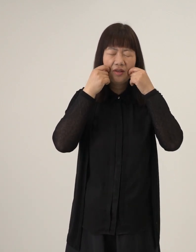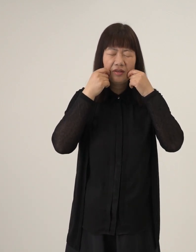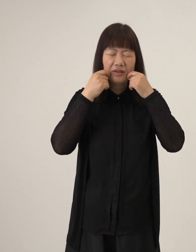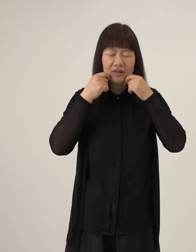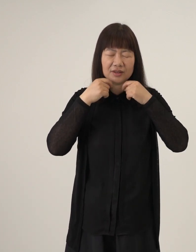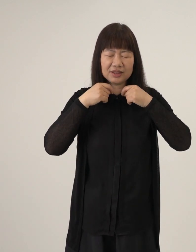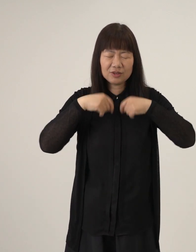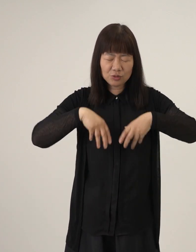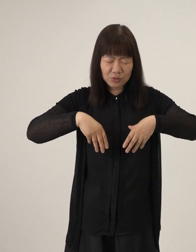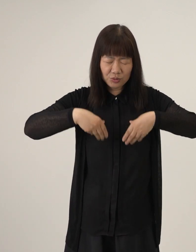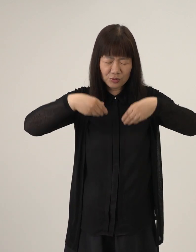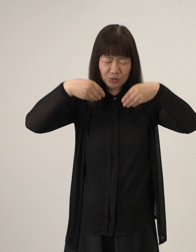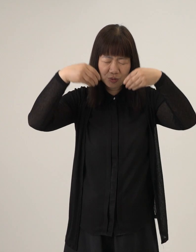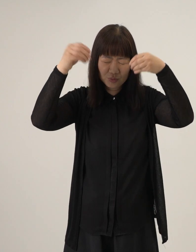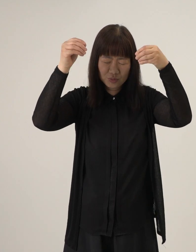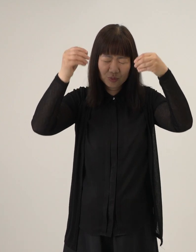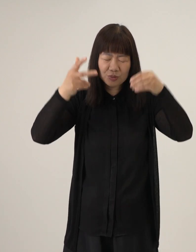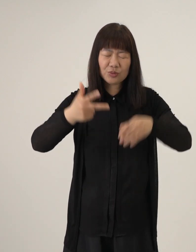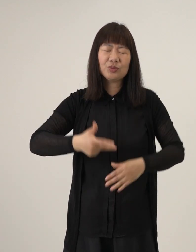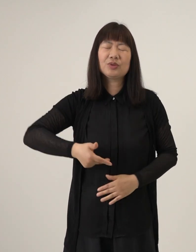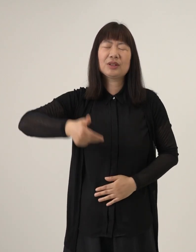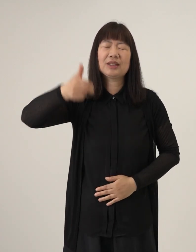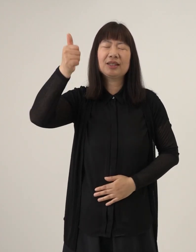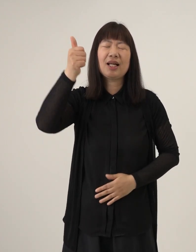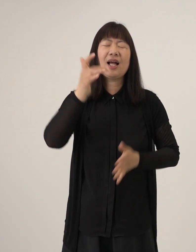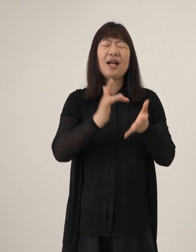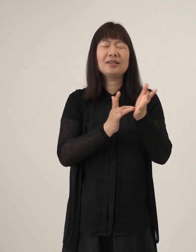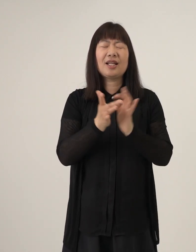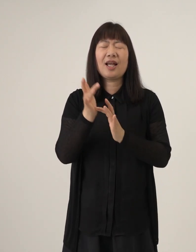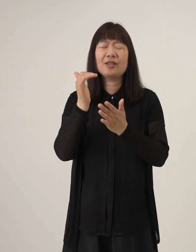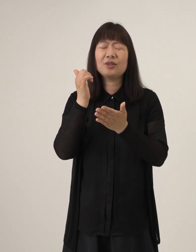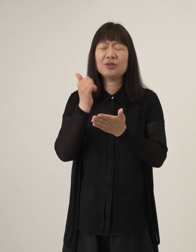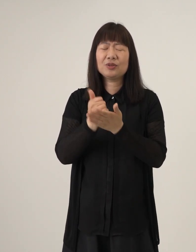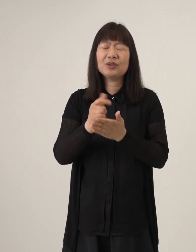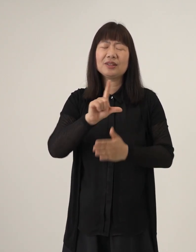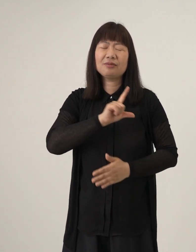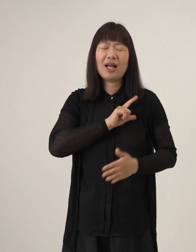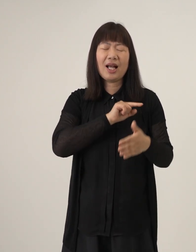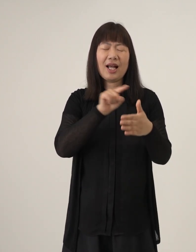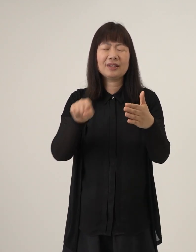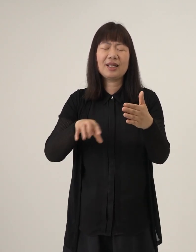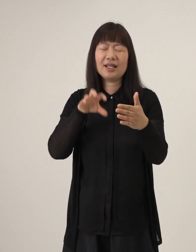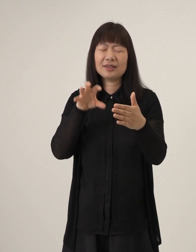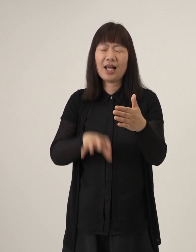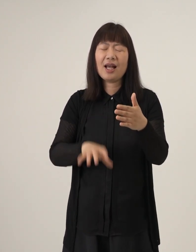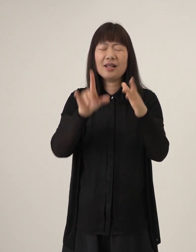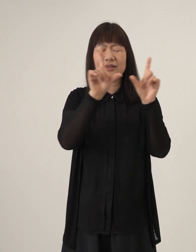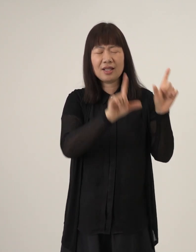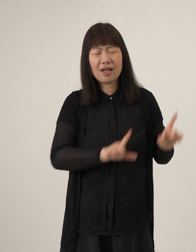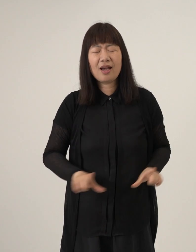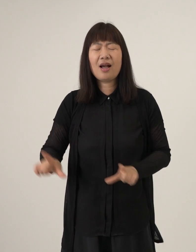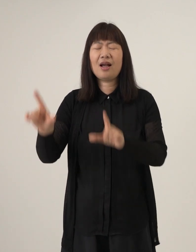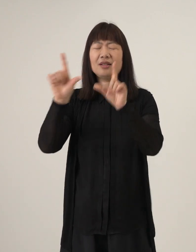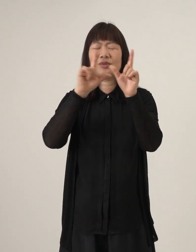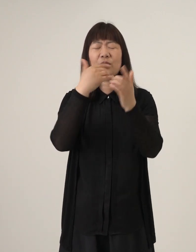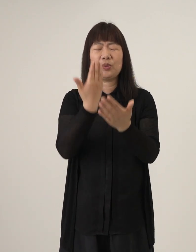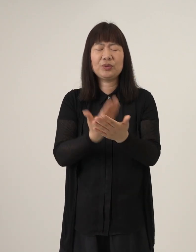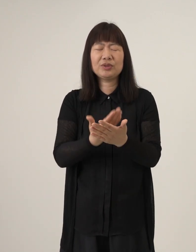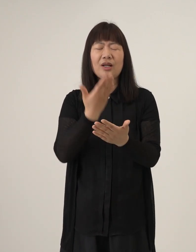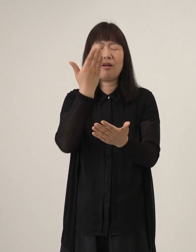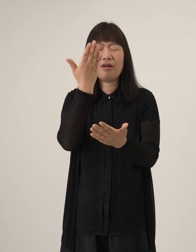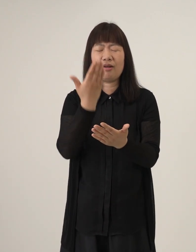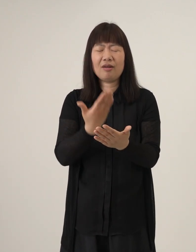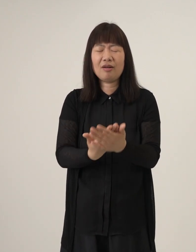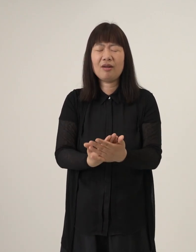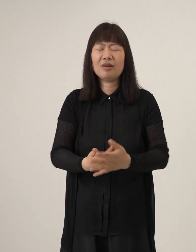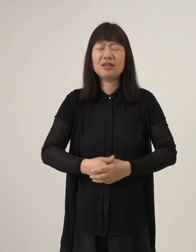눈물을 거두신 주 예수 이름 안에 살게 하소서. 이름 안에 살게 하소서. 우리 다시